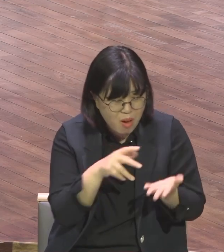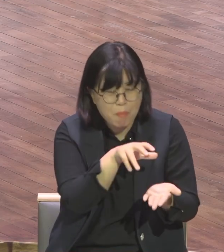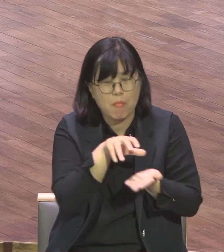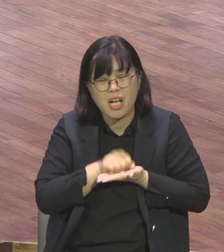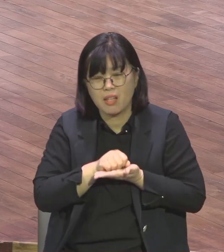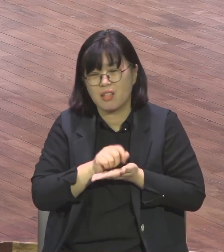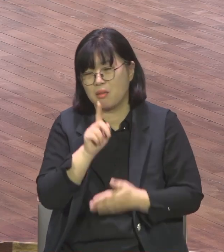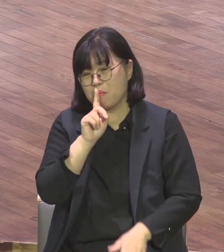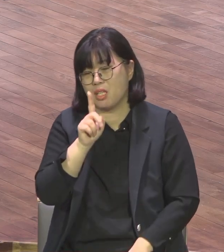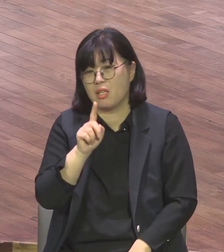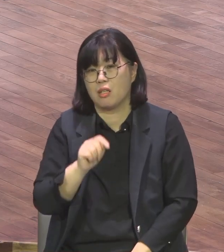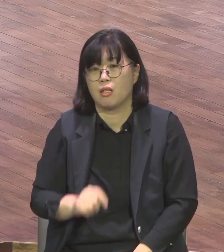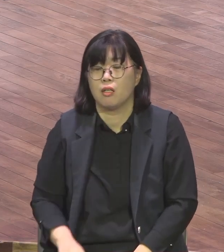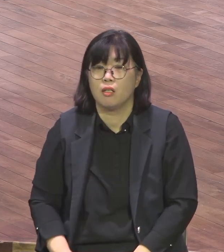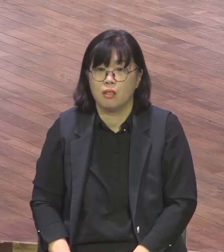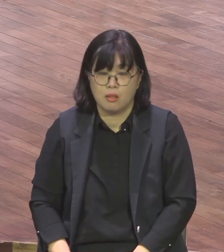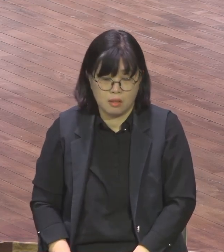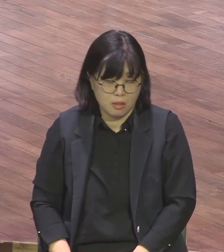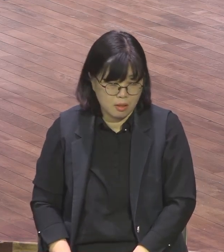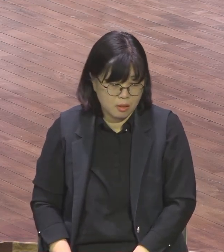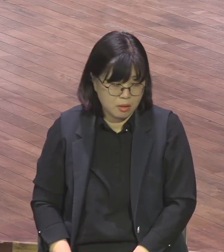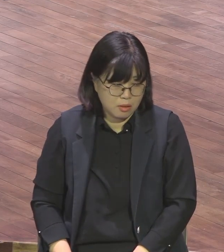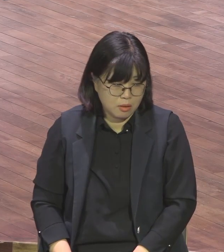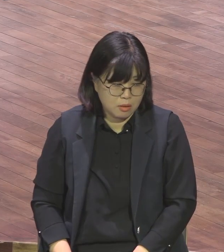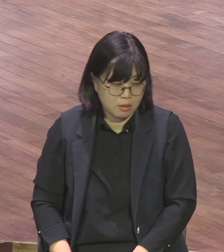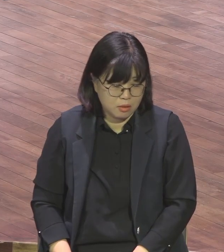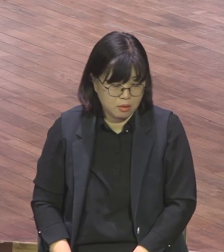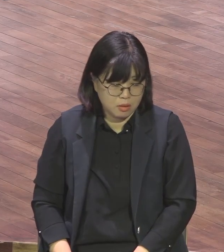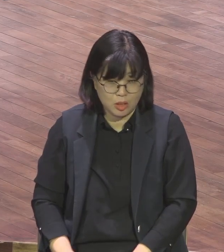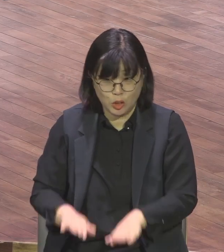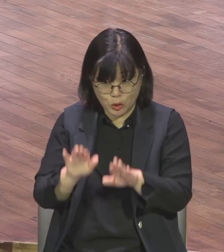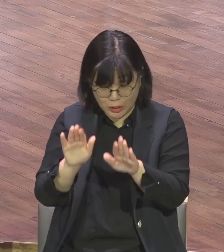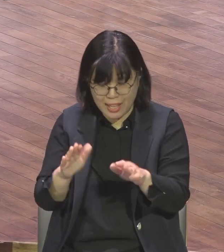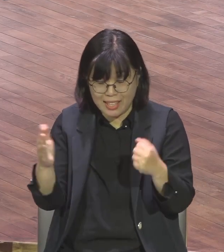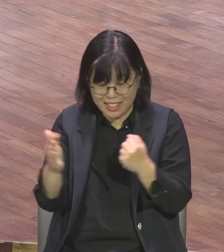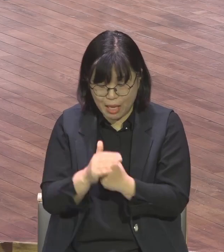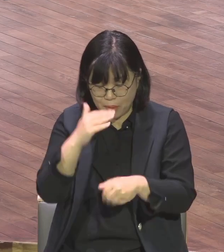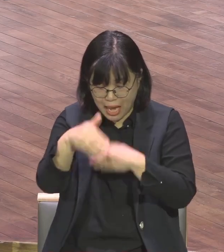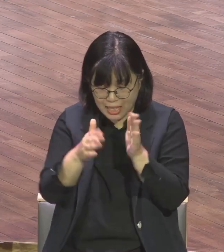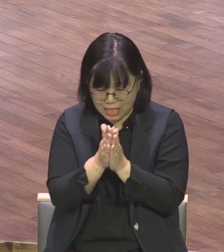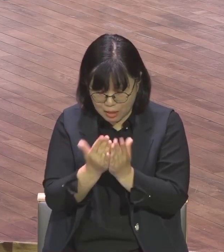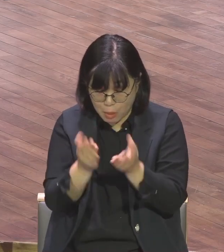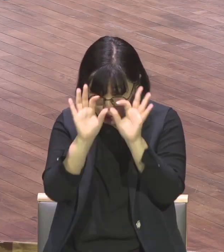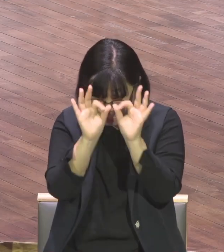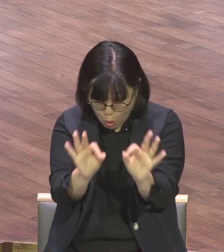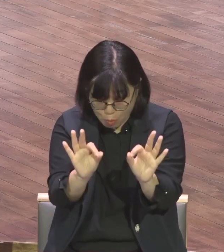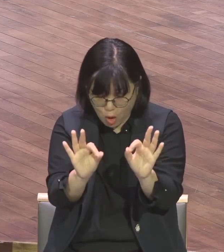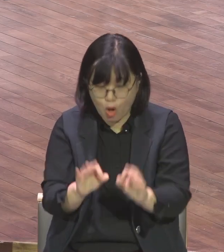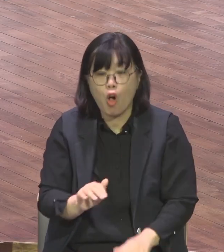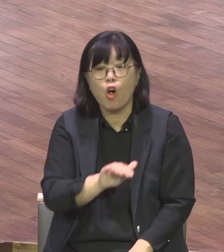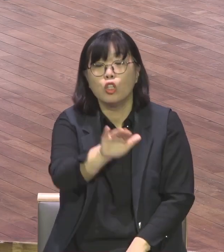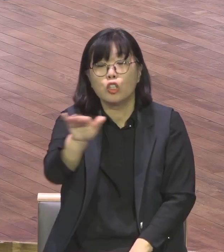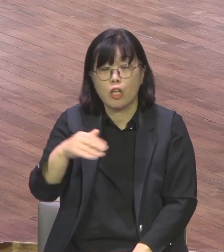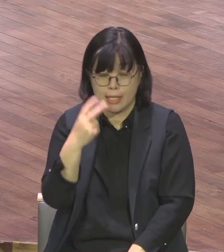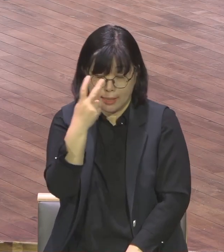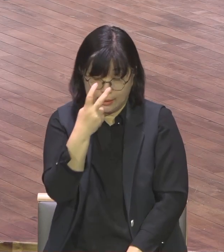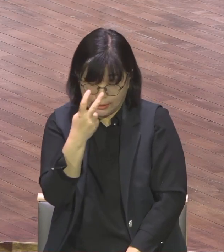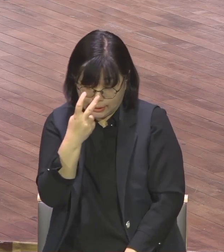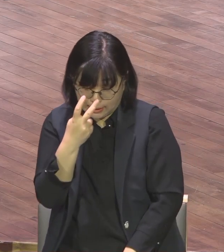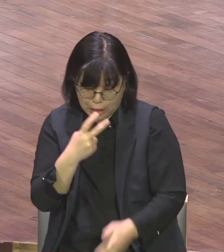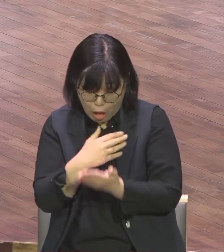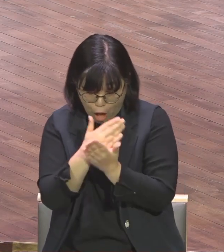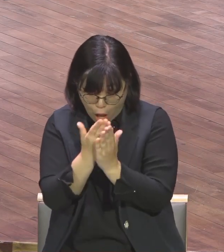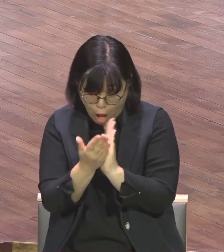보면 모든 지킬 만한 것 중에 더욱 너 마음을 지키라 생명의 근원이 이에서